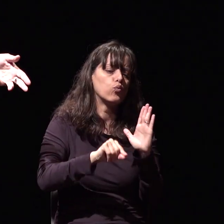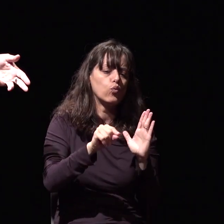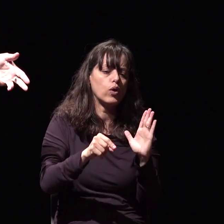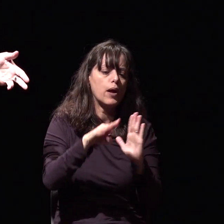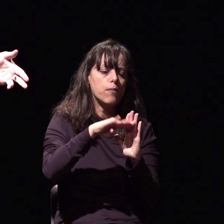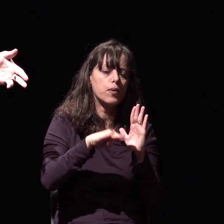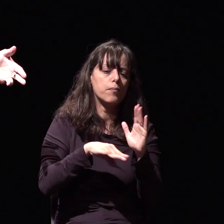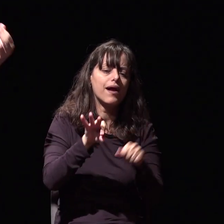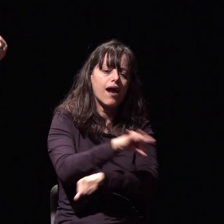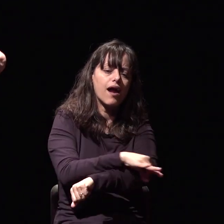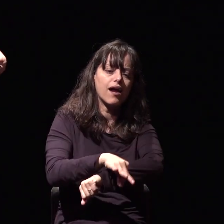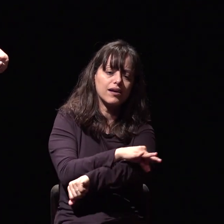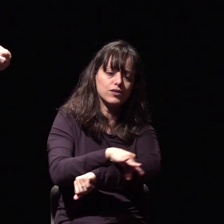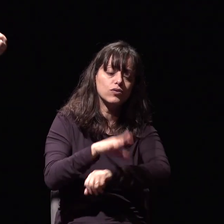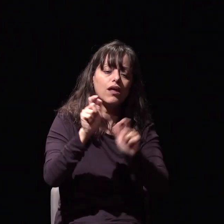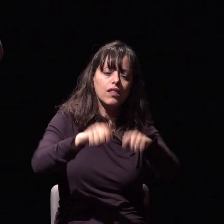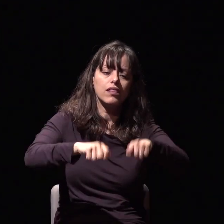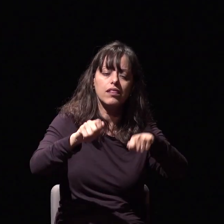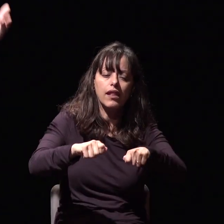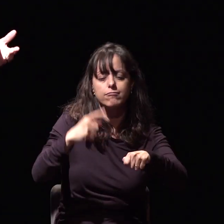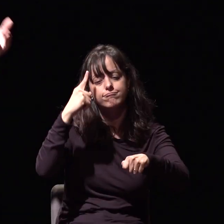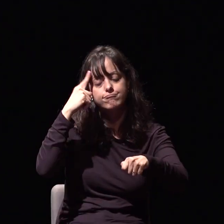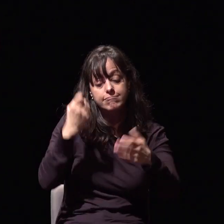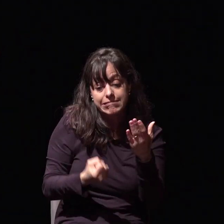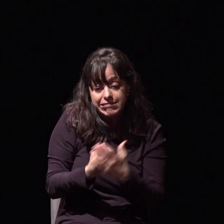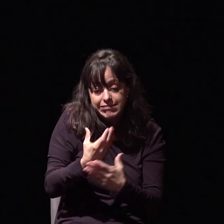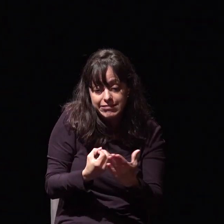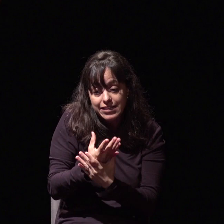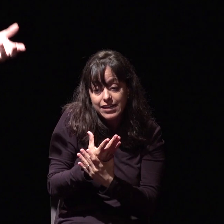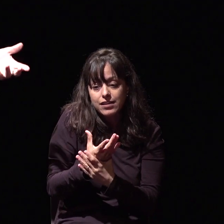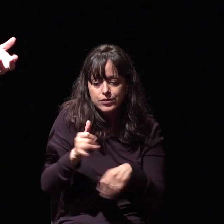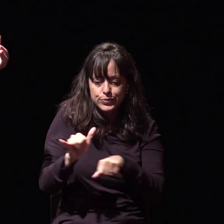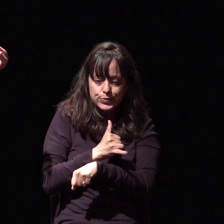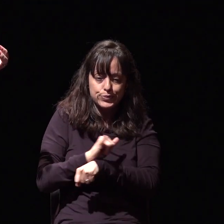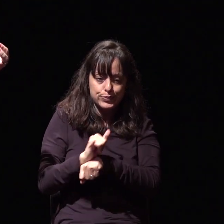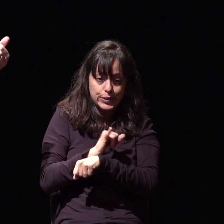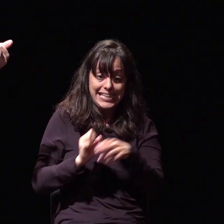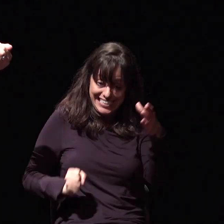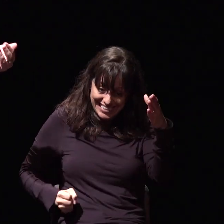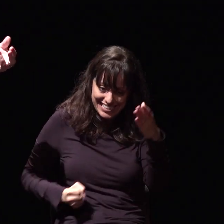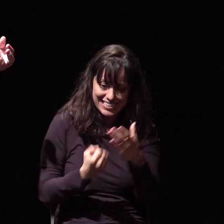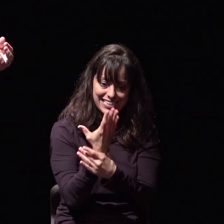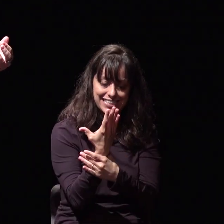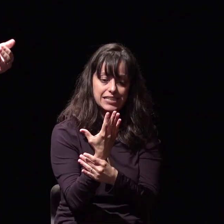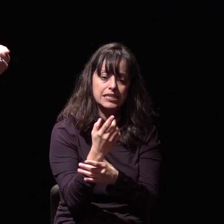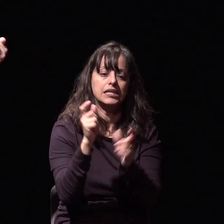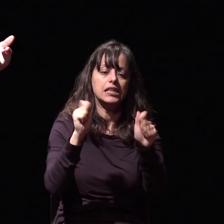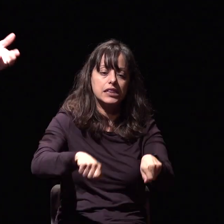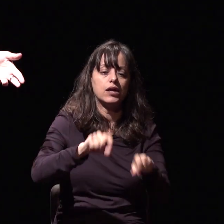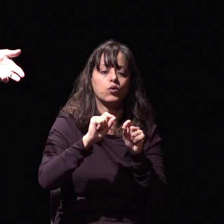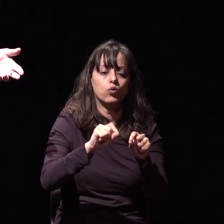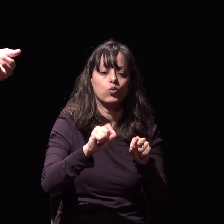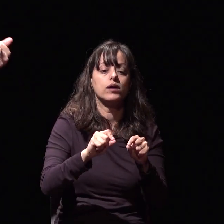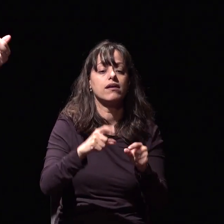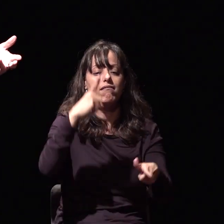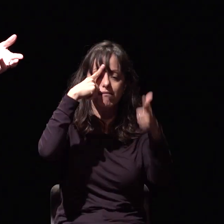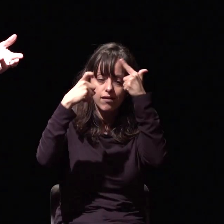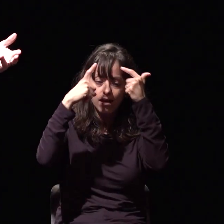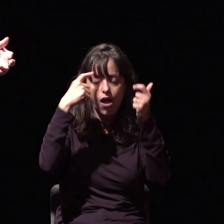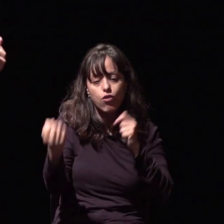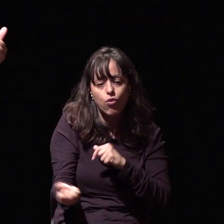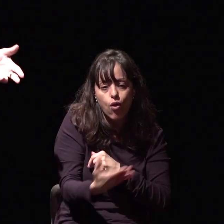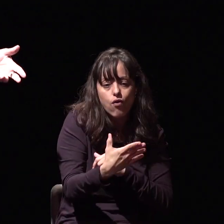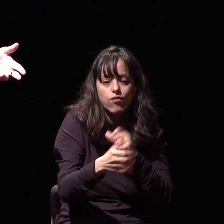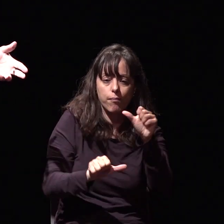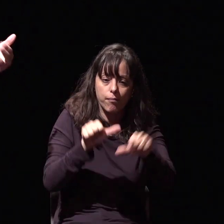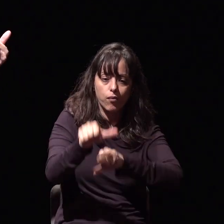é um programa arquitetônico e em que medida projetar e fazer a concepção arquitetônica implica também em inventar,